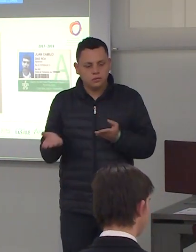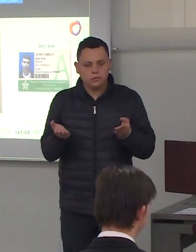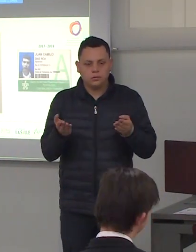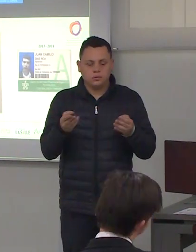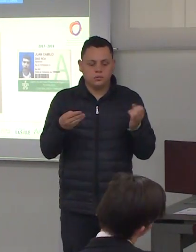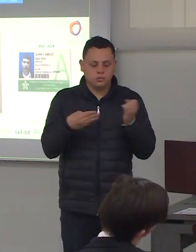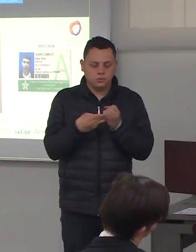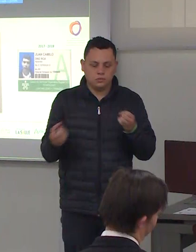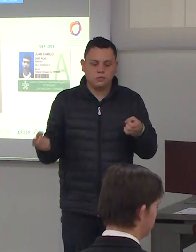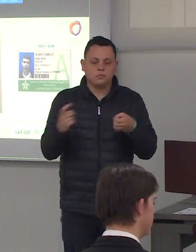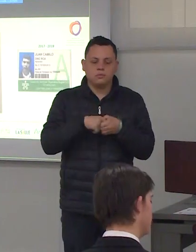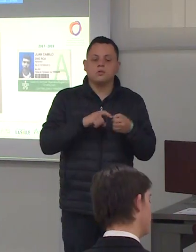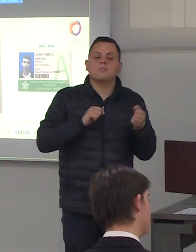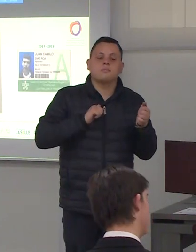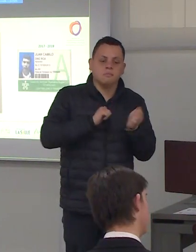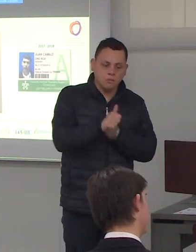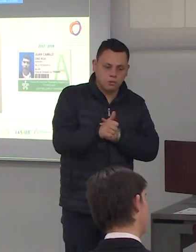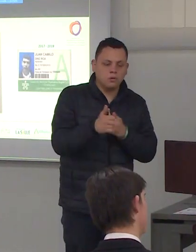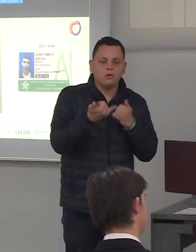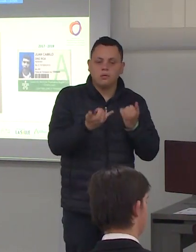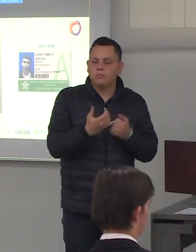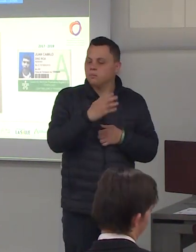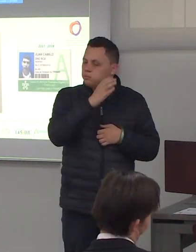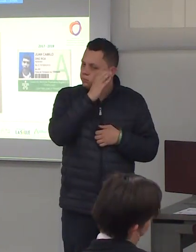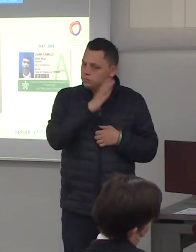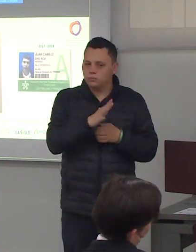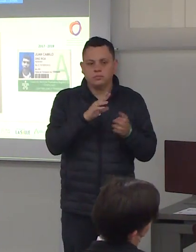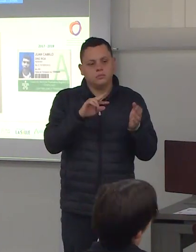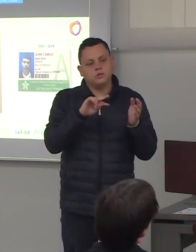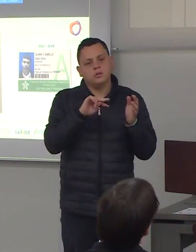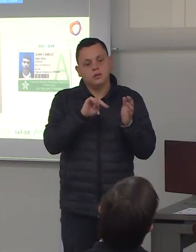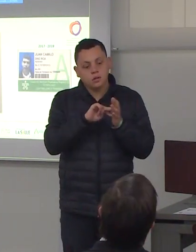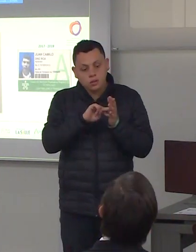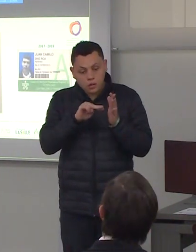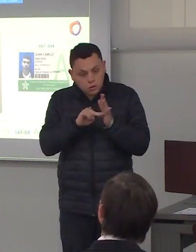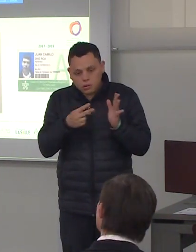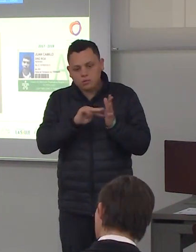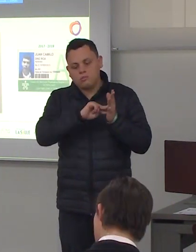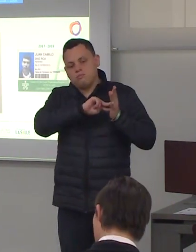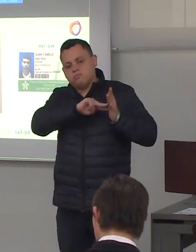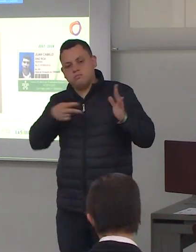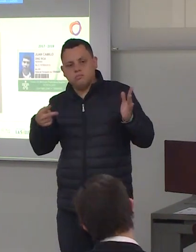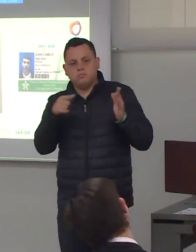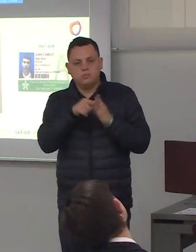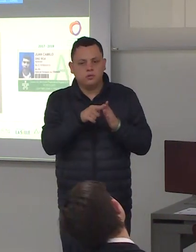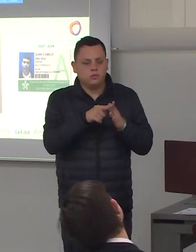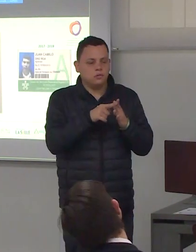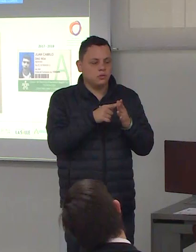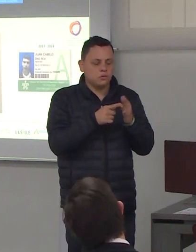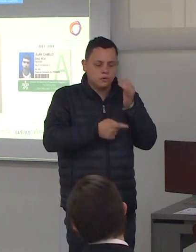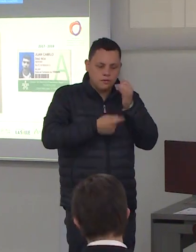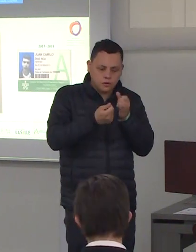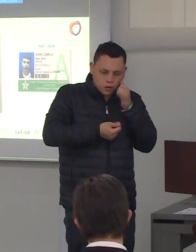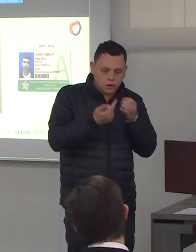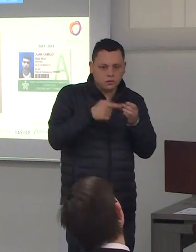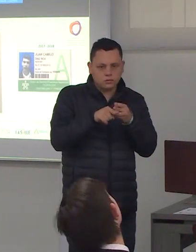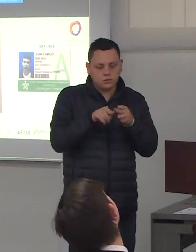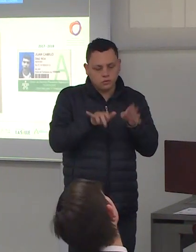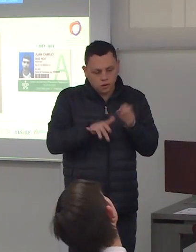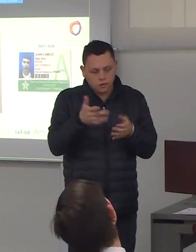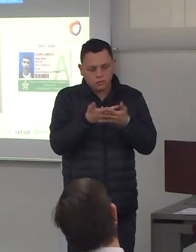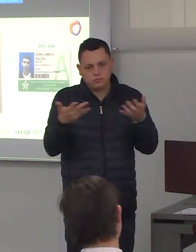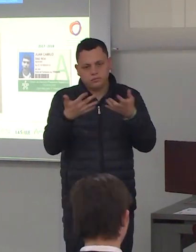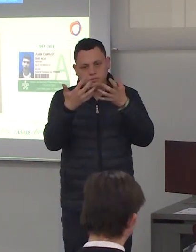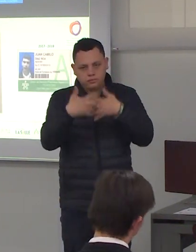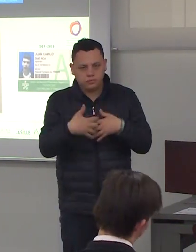inscribió, pasó y está desarrollando su tecnólogo en contabilidad y finanzas. Una de las cosas que nos hemos dado cuenta